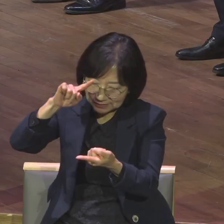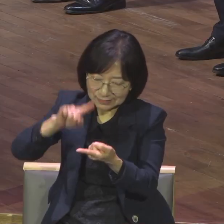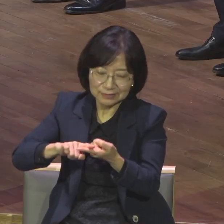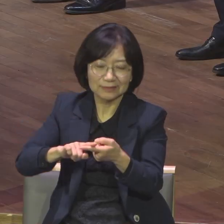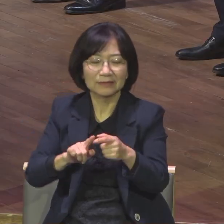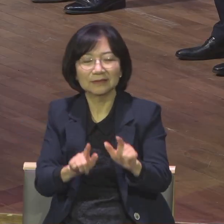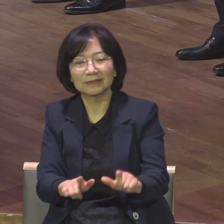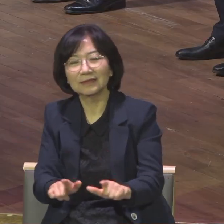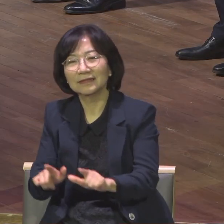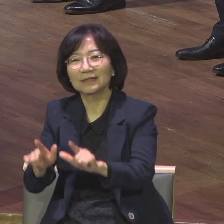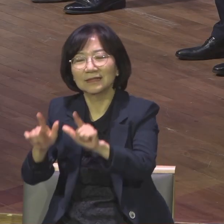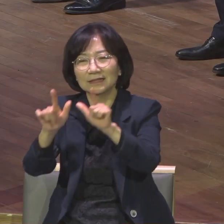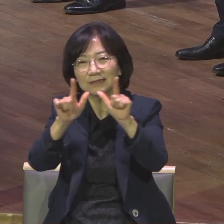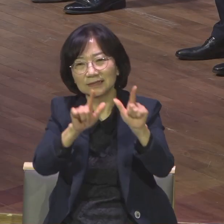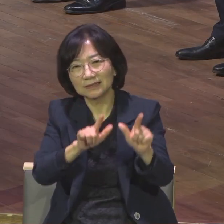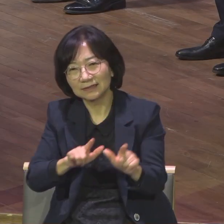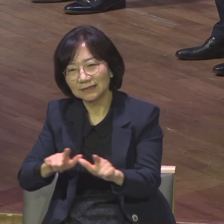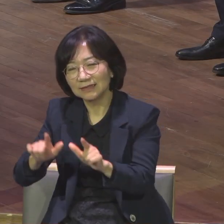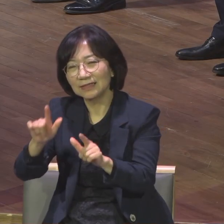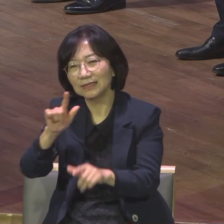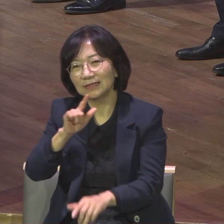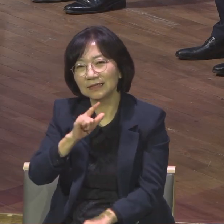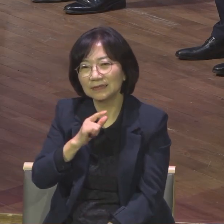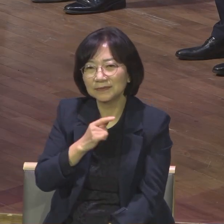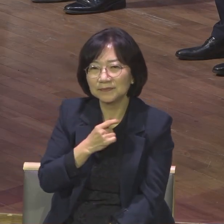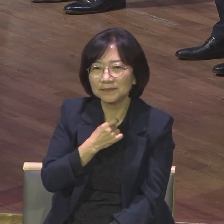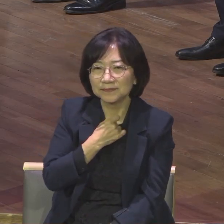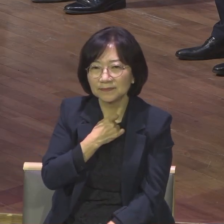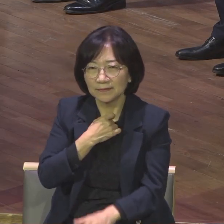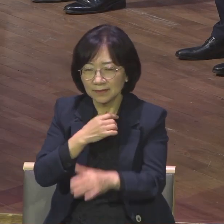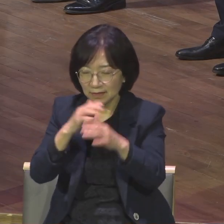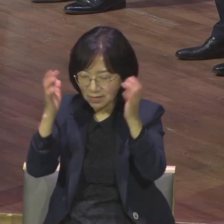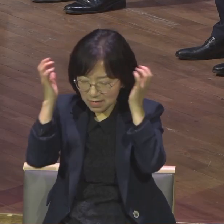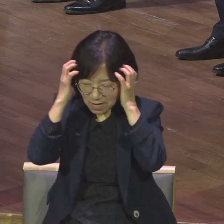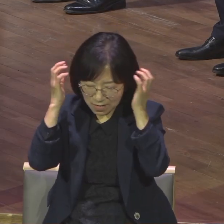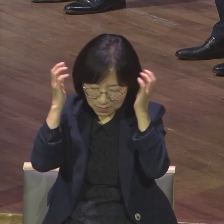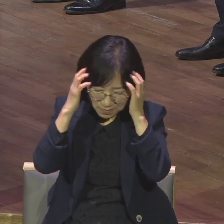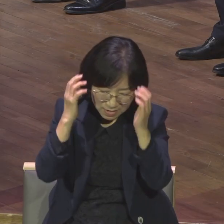나 그렇게만 살으리